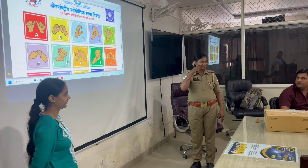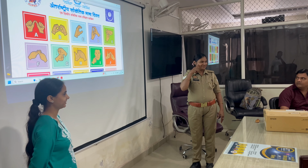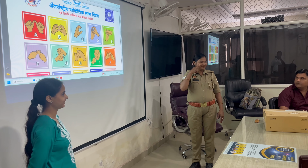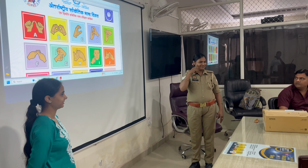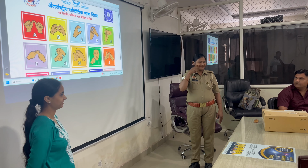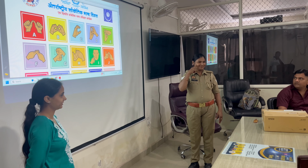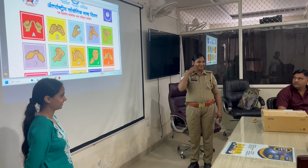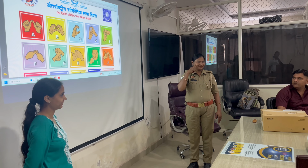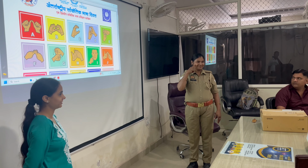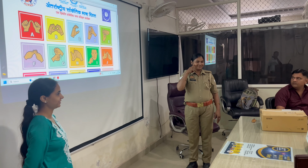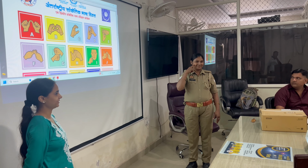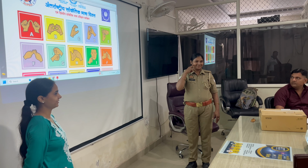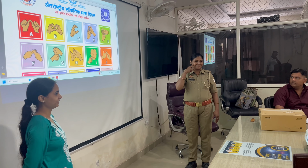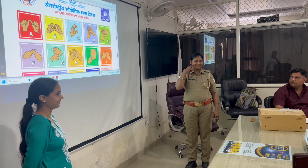जे